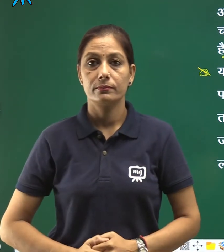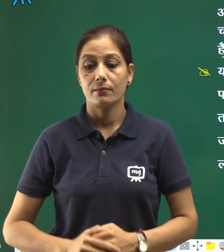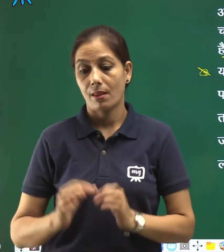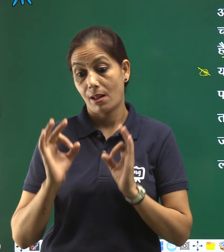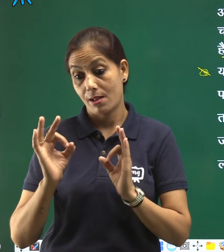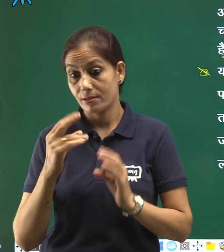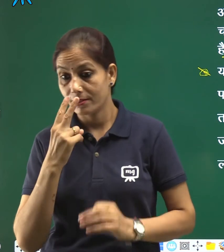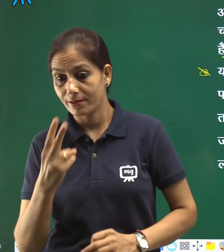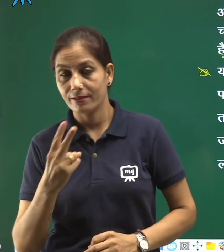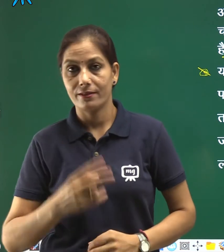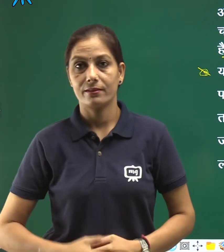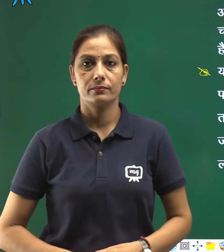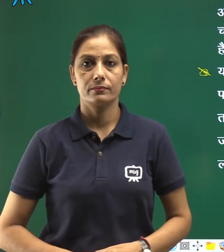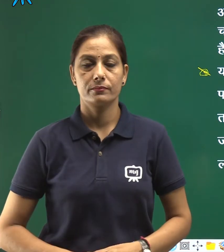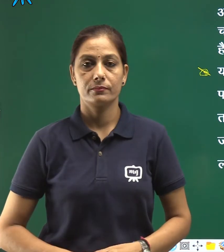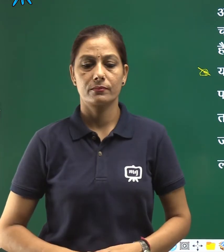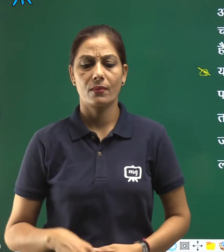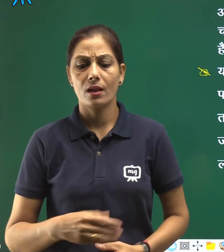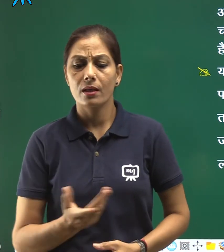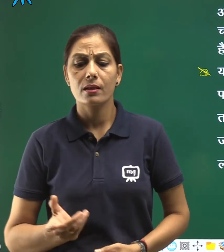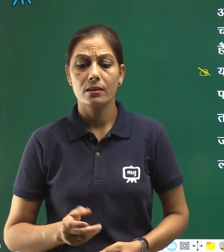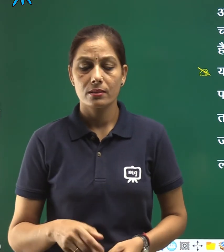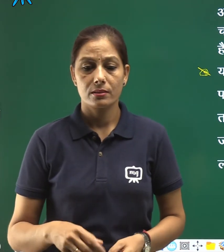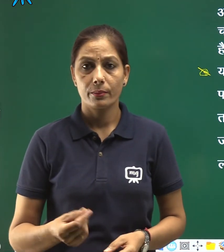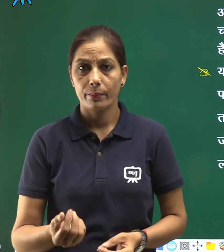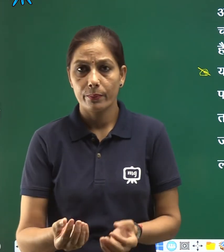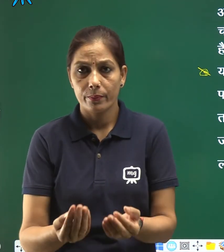अच्छी लगने लगती है। यदि किसी ग्राहक को